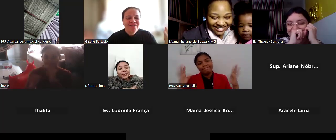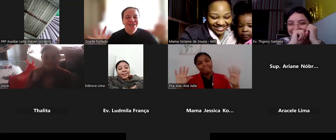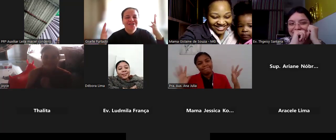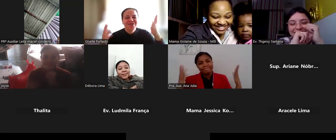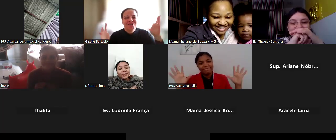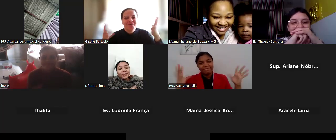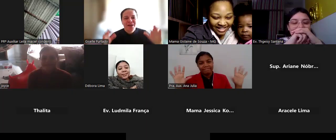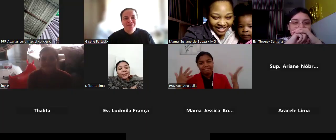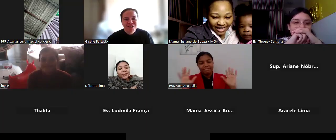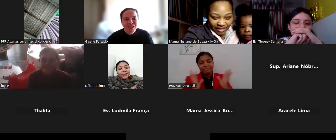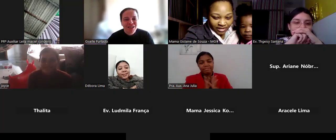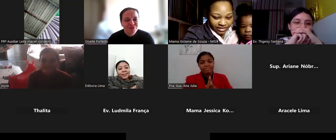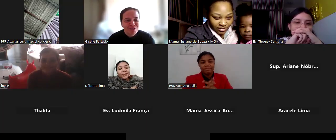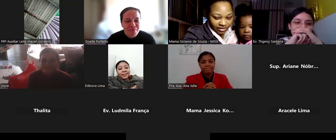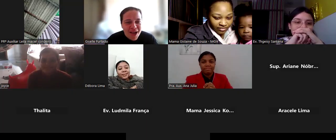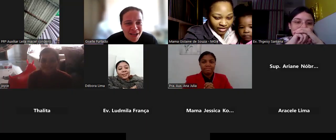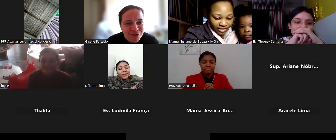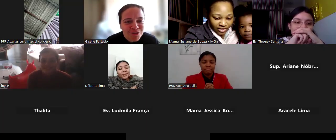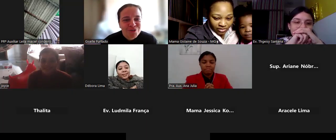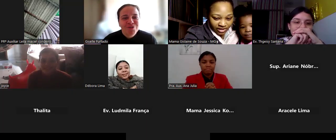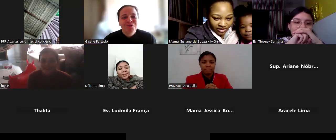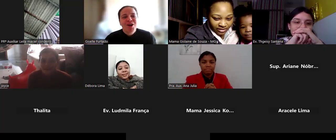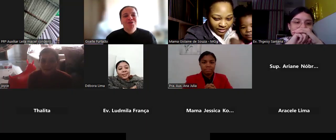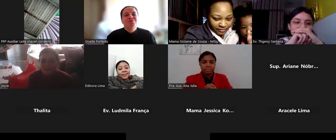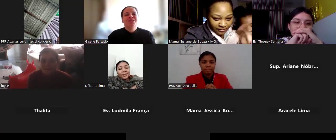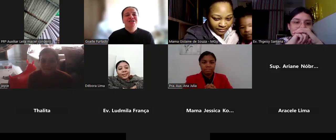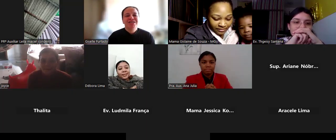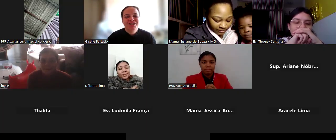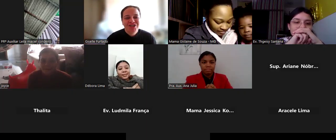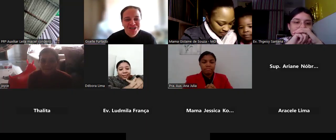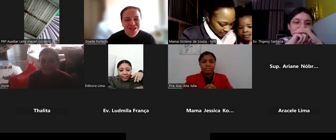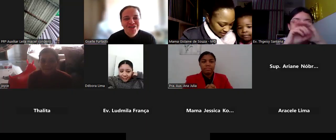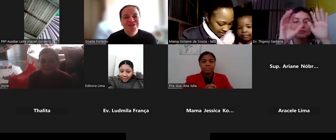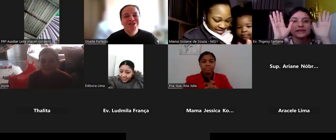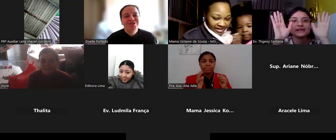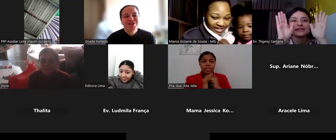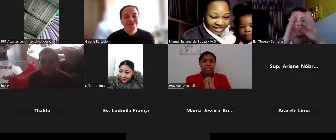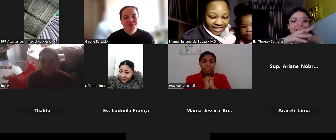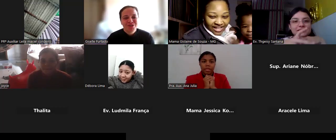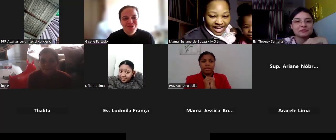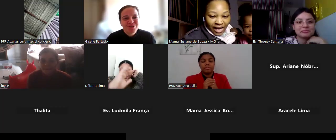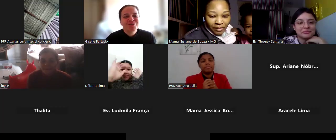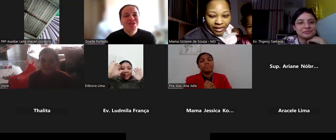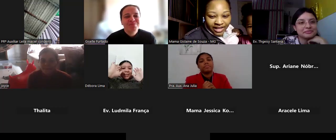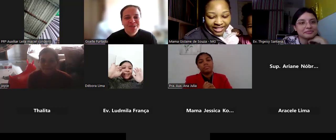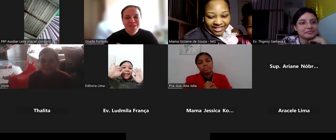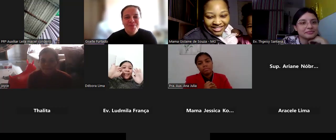Louvado seja o Senhor pela vida de cada um dos amados, que o Senhor os guarde e os proteja neste dia, que os ajude em nome de Jesus. Eu estou à disposição para o